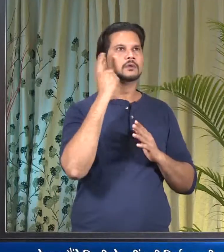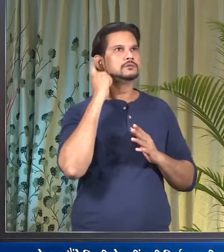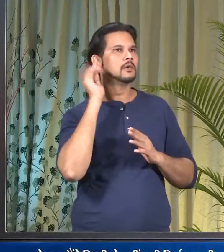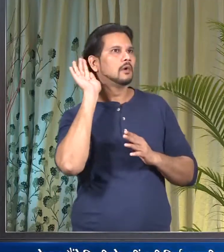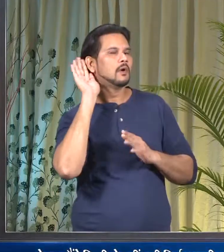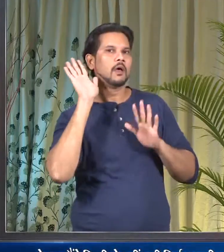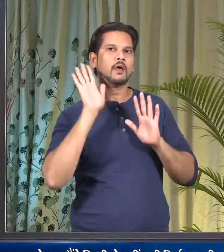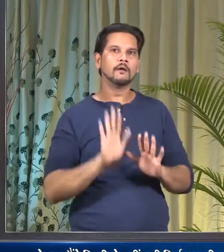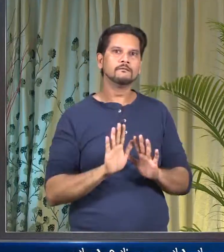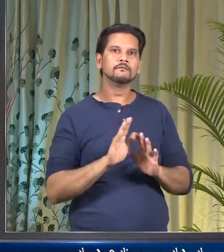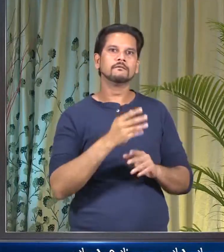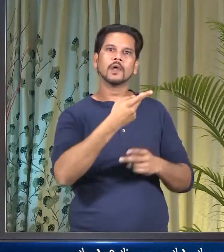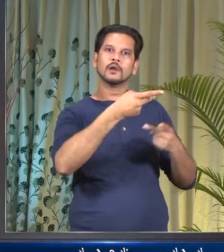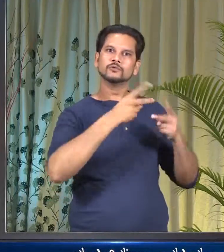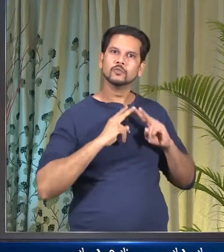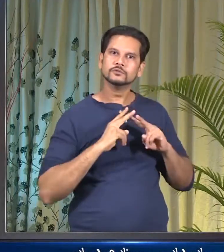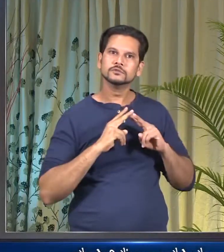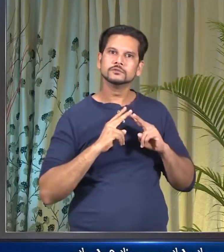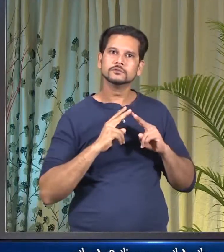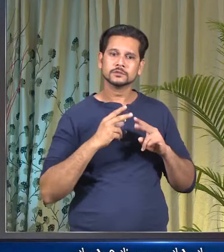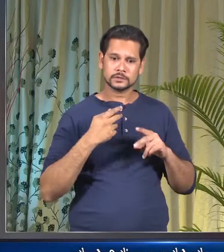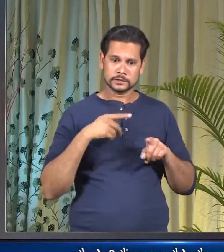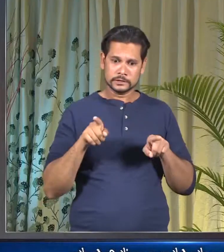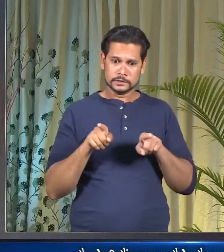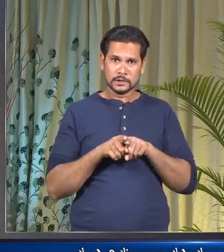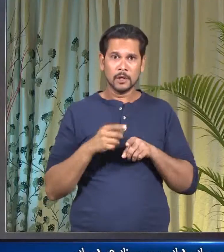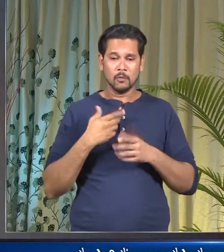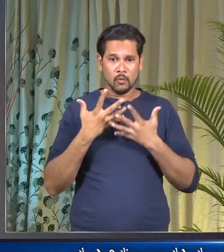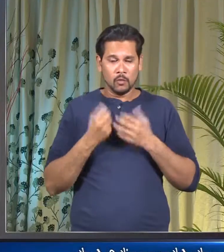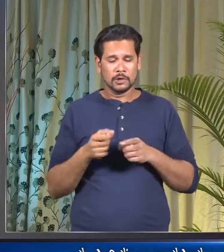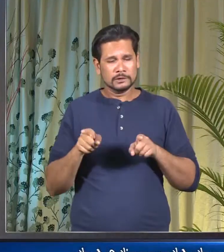रिस्पॉंस दिया और वो भी मैं चाहता था वैसे